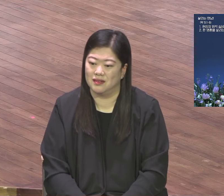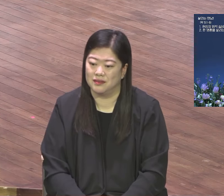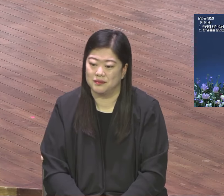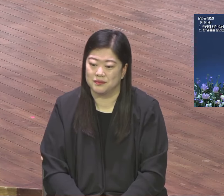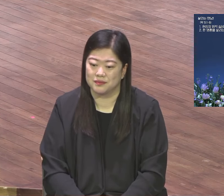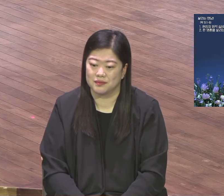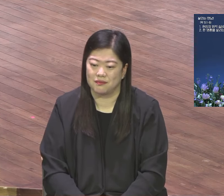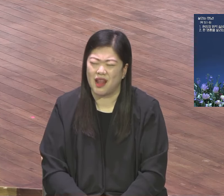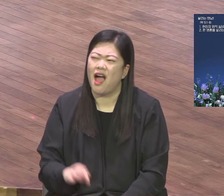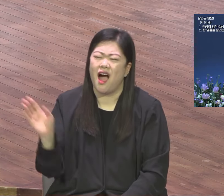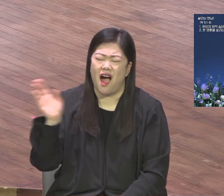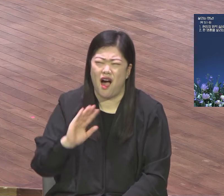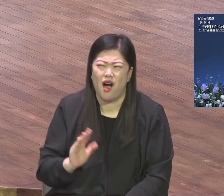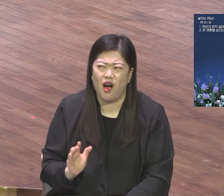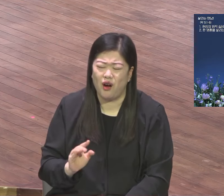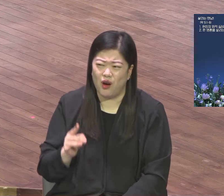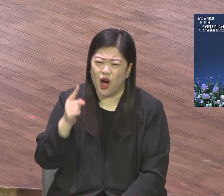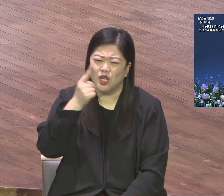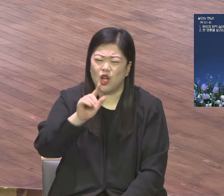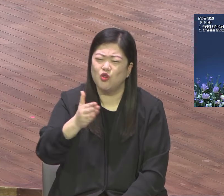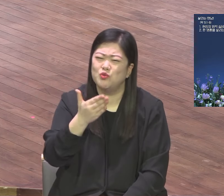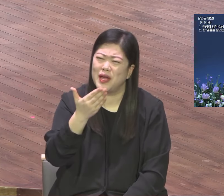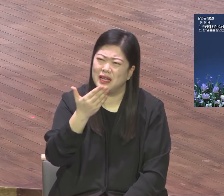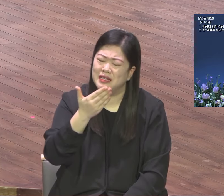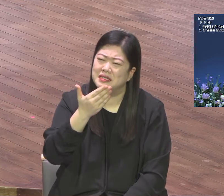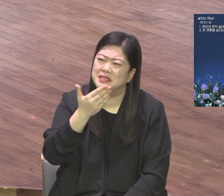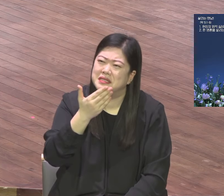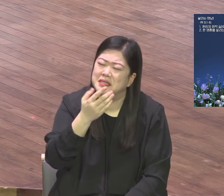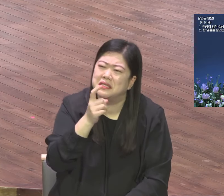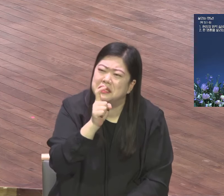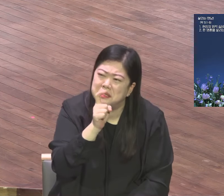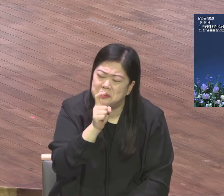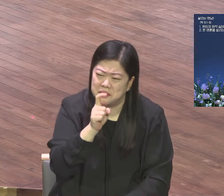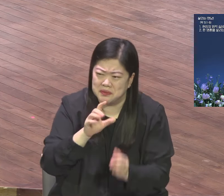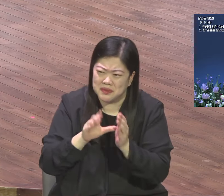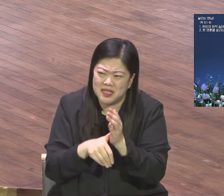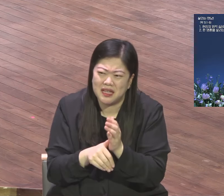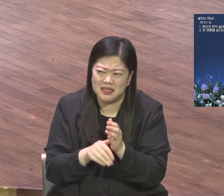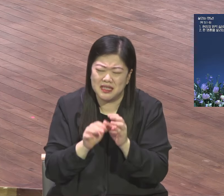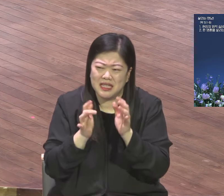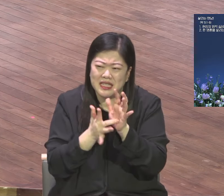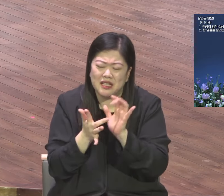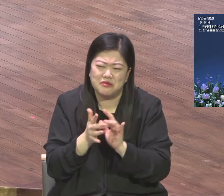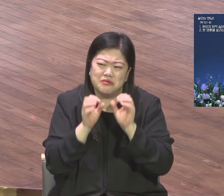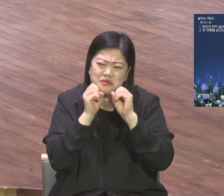뭐 그때는 뭐 우리에게 복음을 전해주지 않았기 때문에 그때는 양심껏 양심껏